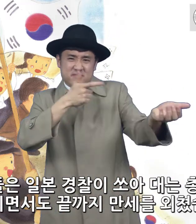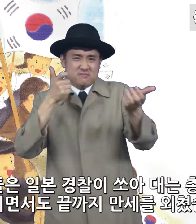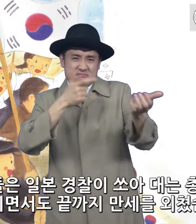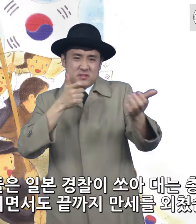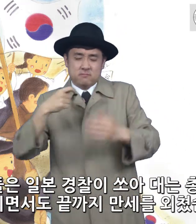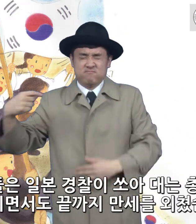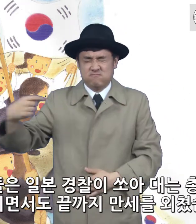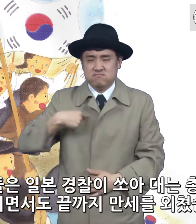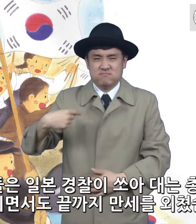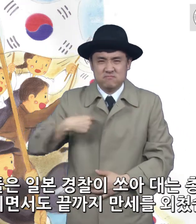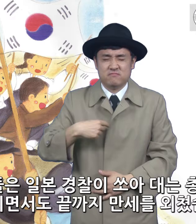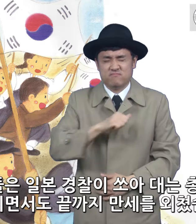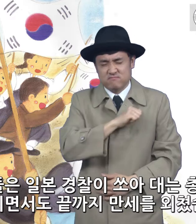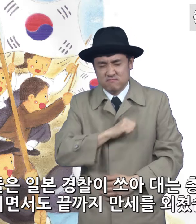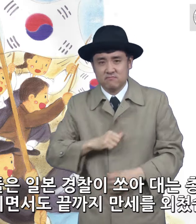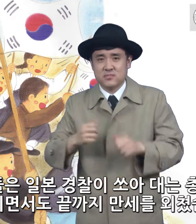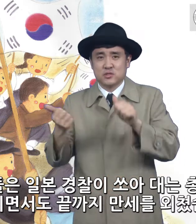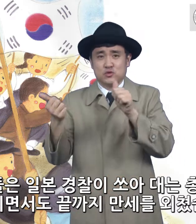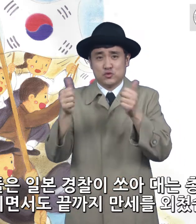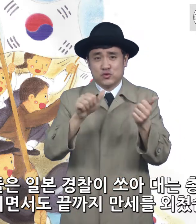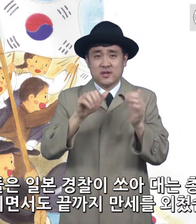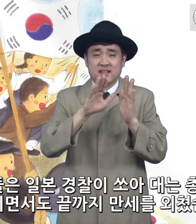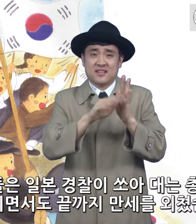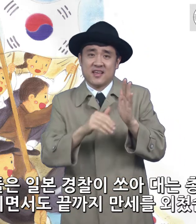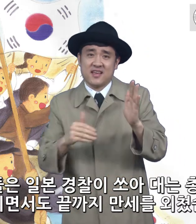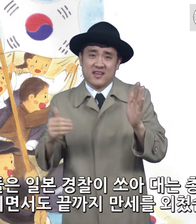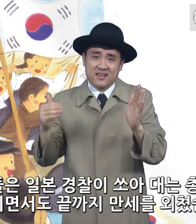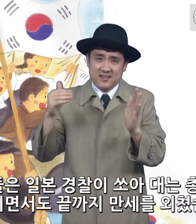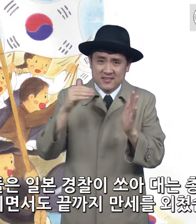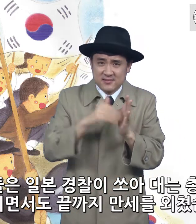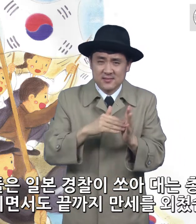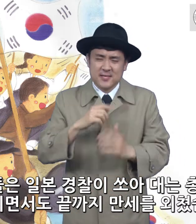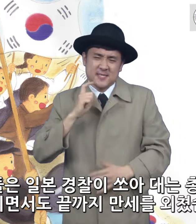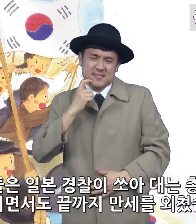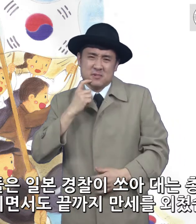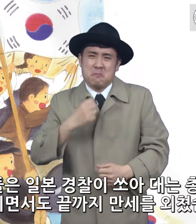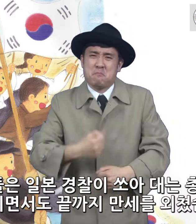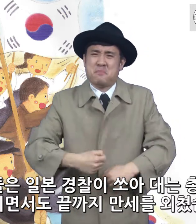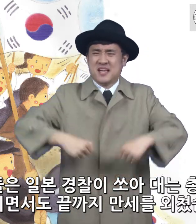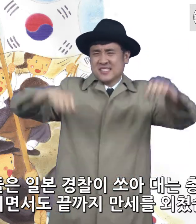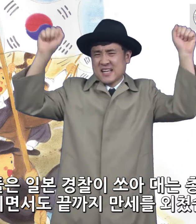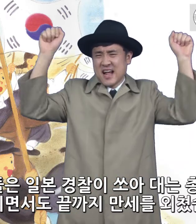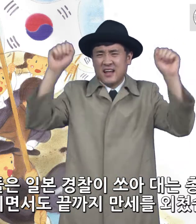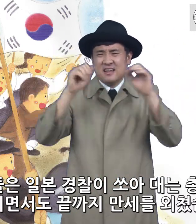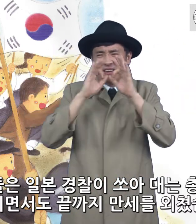쏘아대는 총에 맞아 쓰러지면서도 끝까지 만세를 외쳤습니다.